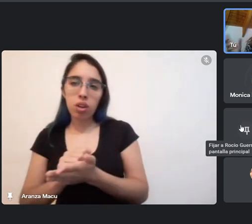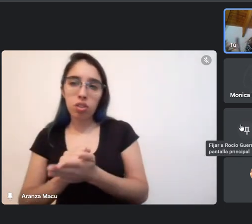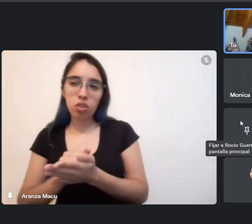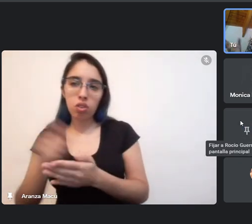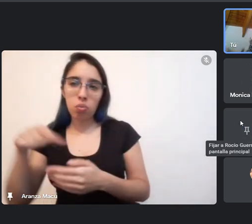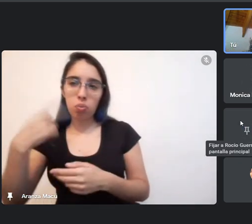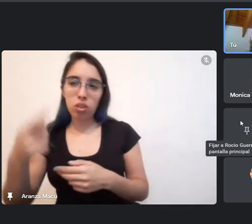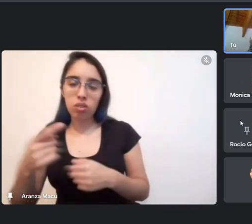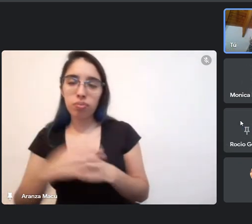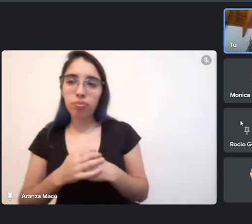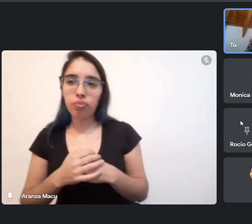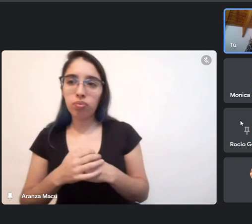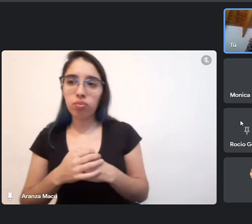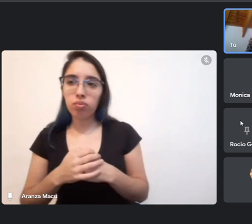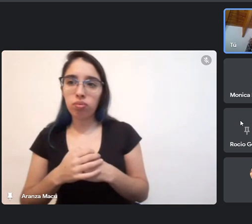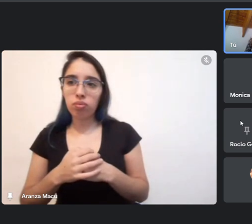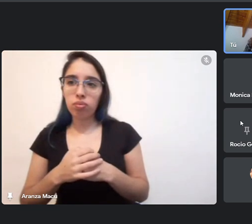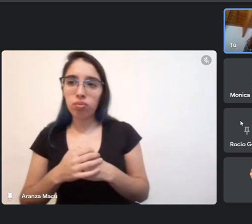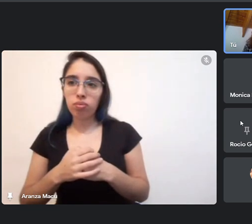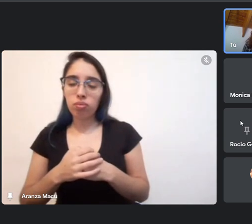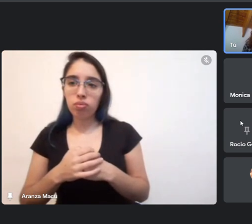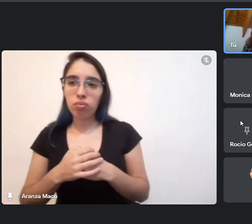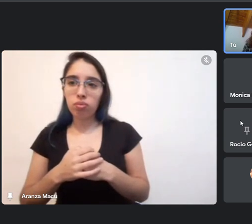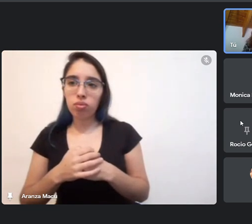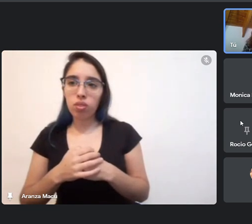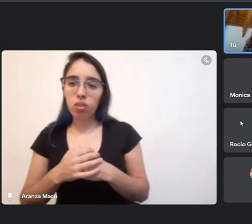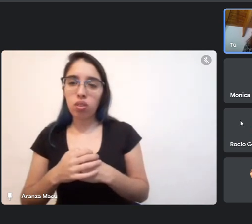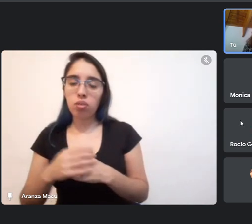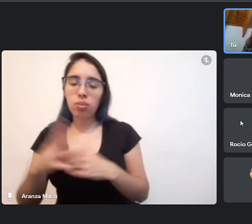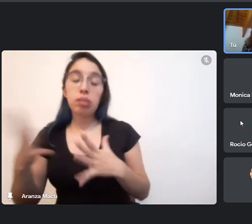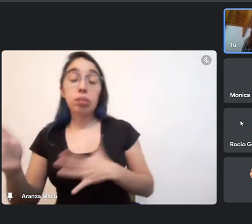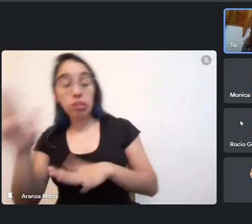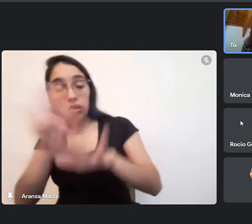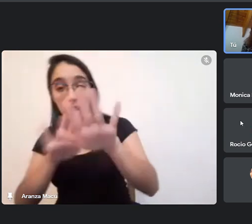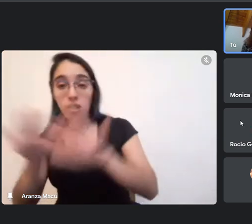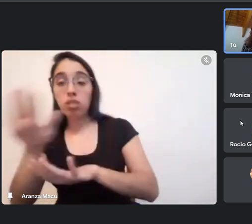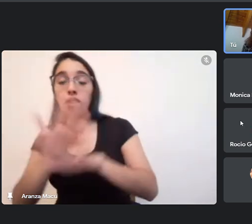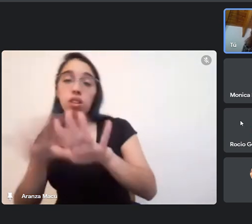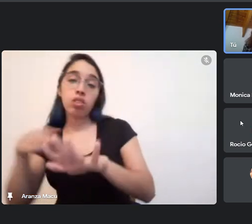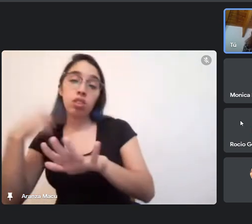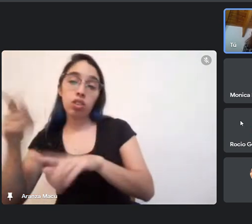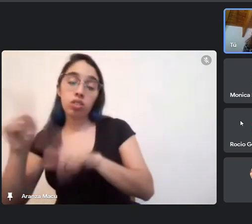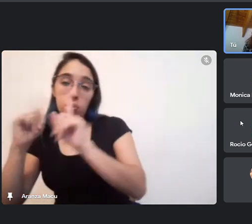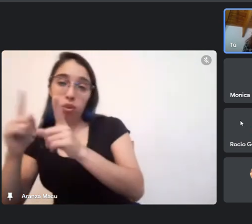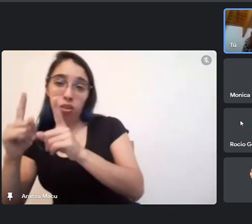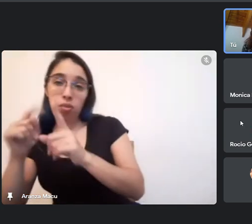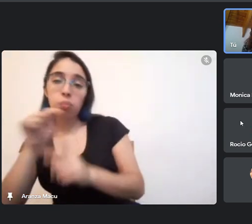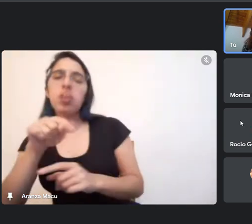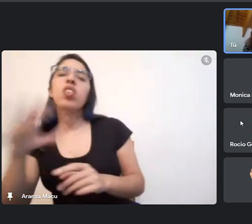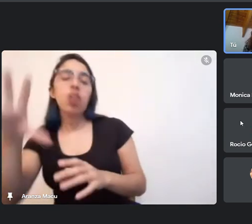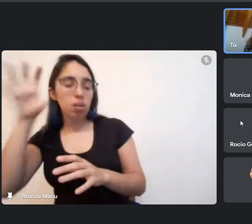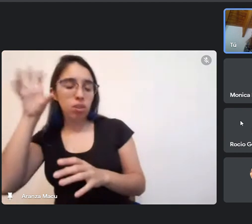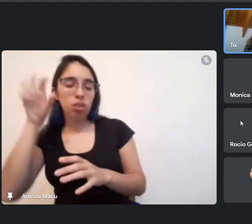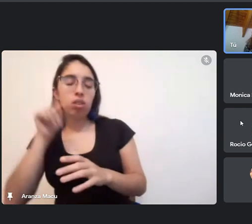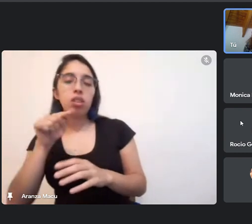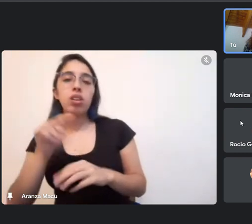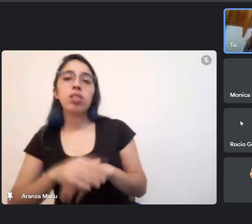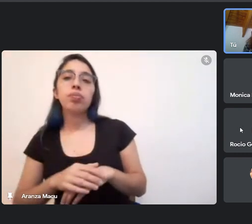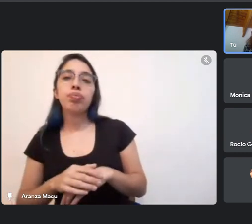vamos dando turnos, vamos a ir organizándonos con la profesora, pero bueno, eso recordámelo porque no es lo más común,